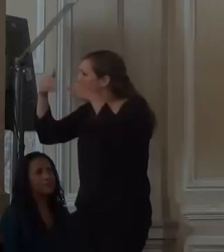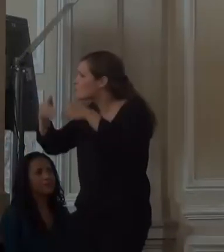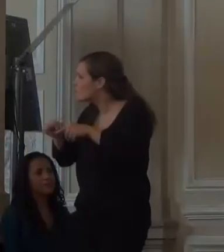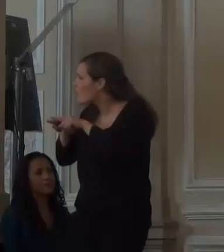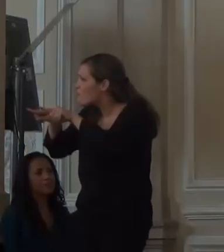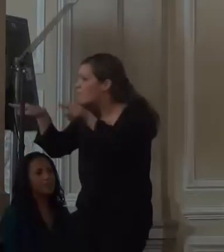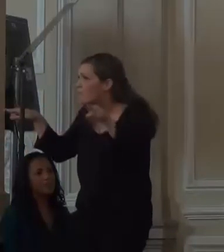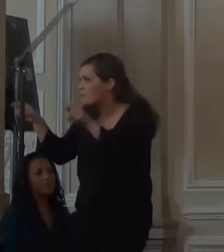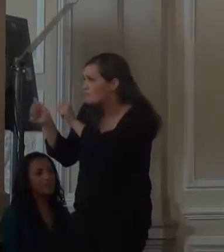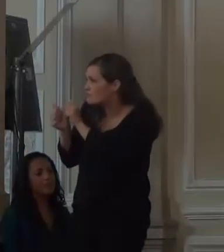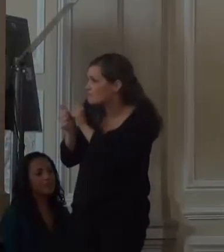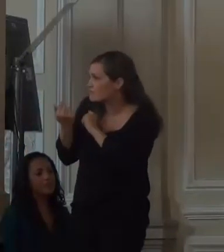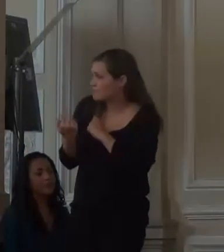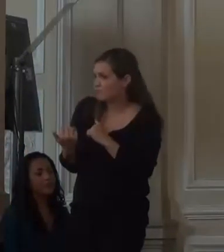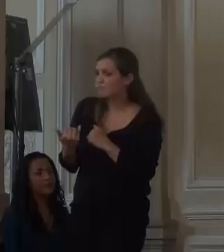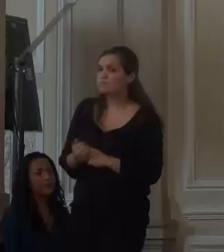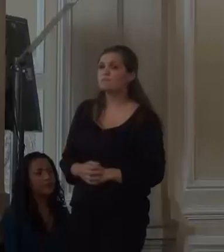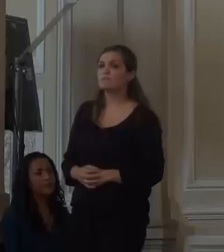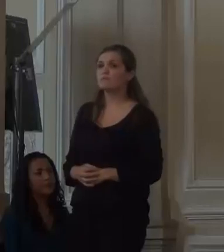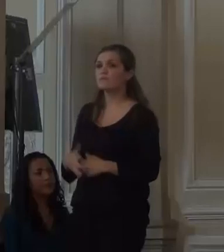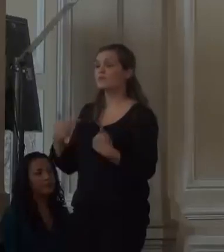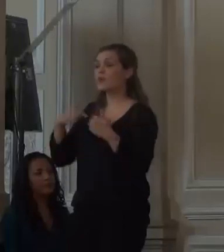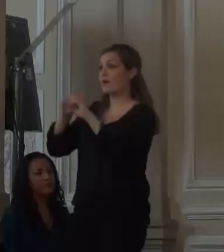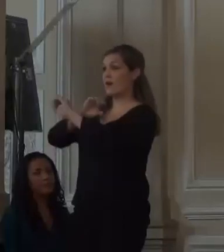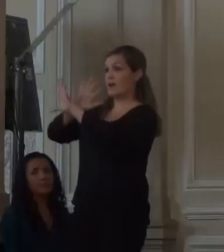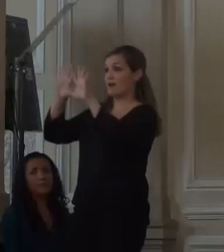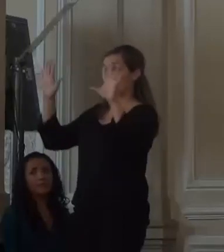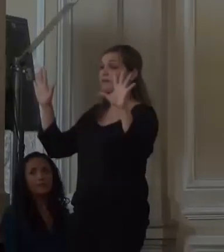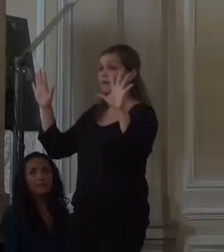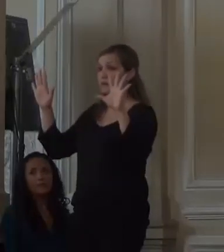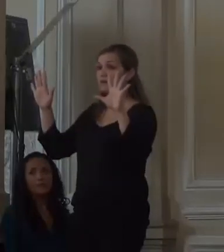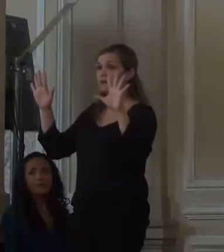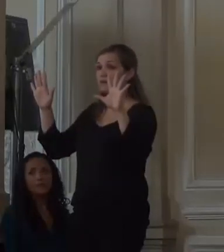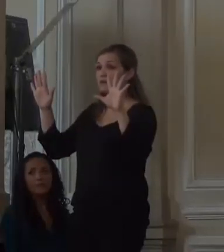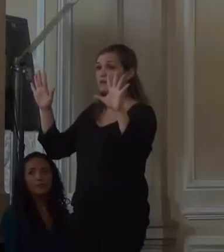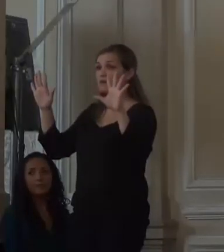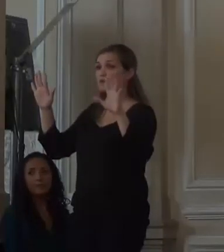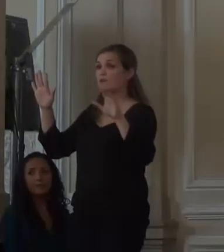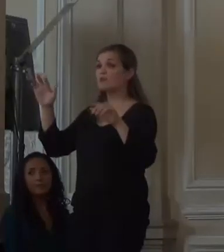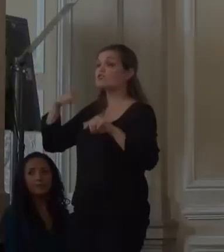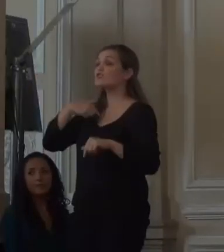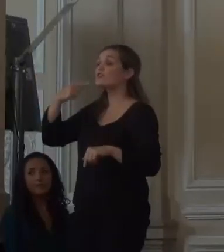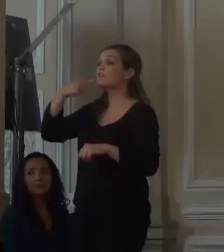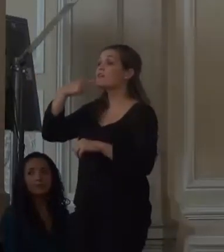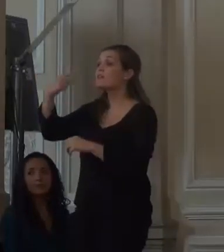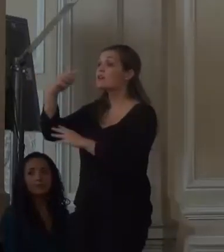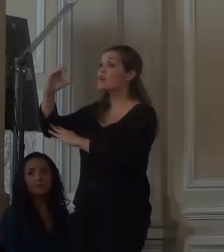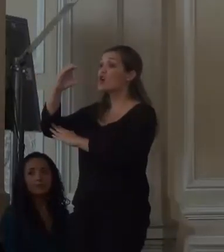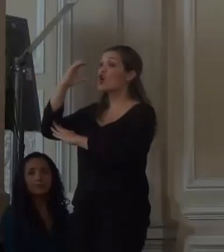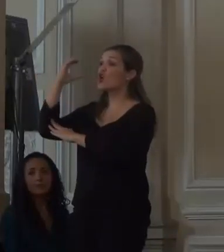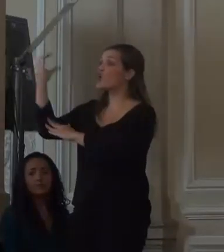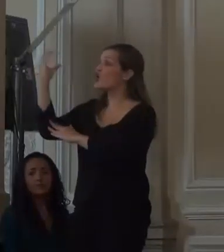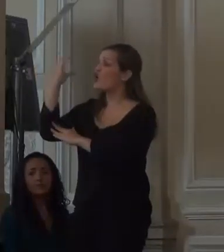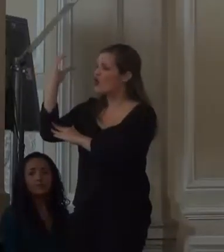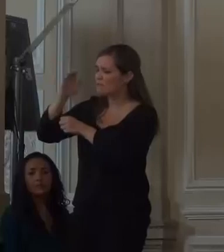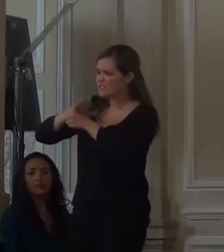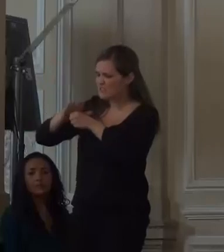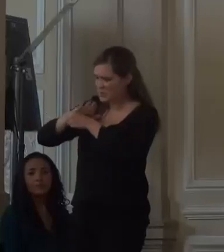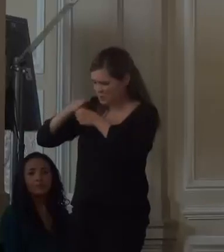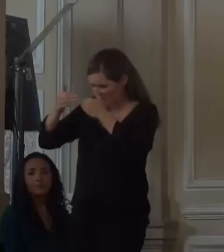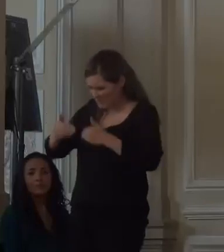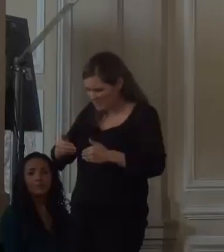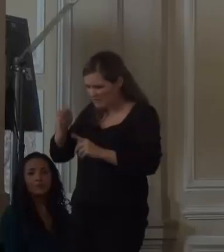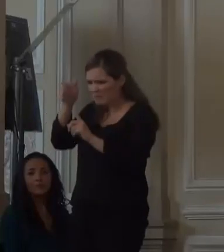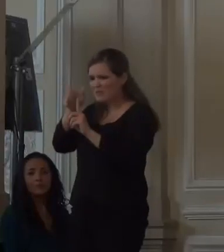acompañan. Y quiero aclarar que cuando me refiero a los colombianos en situación de